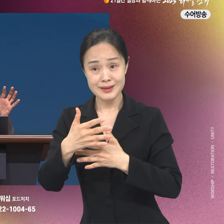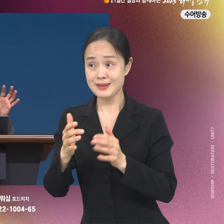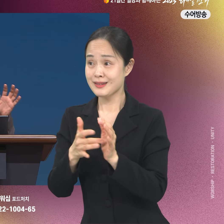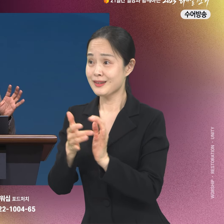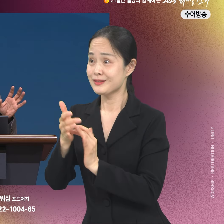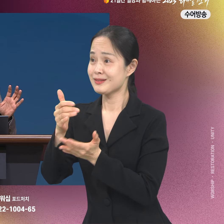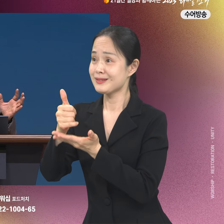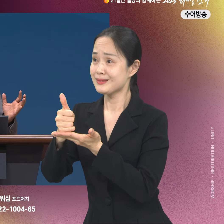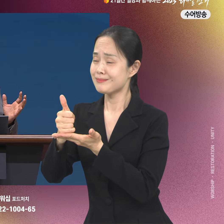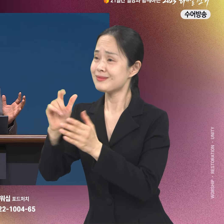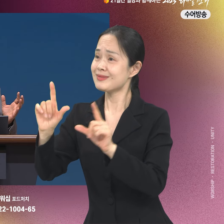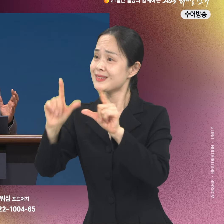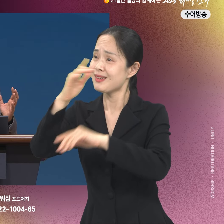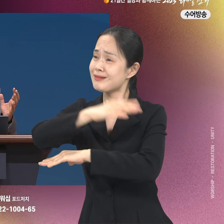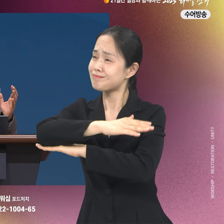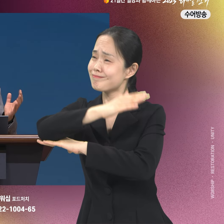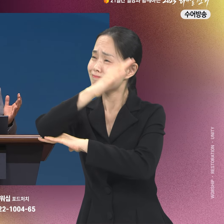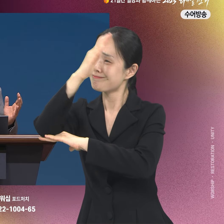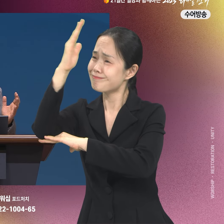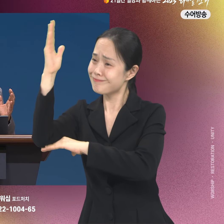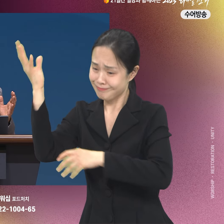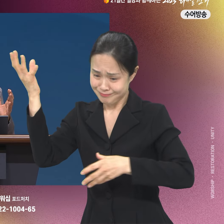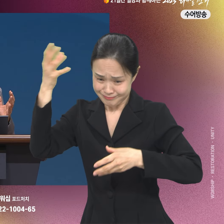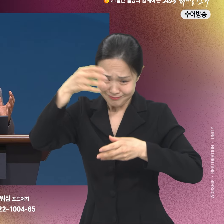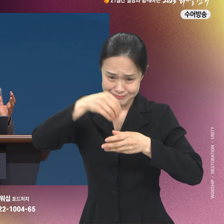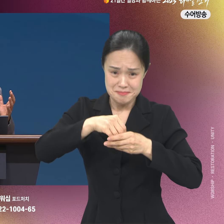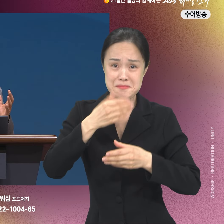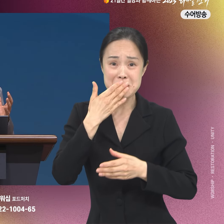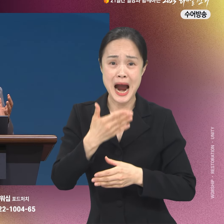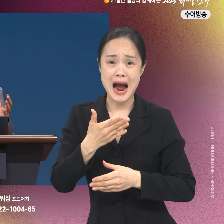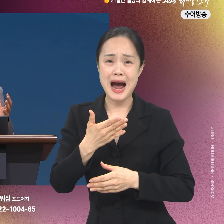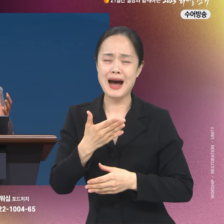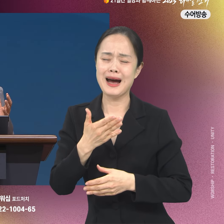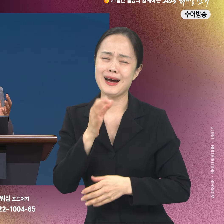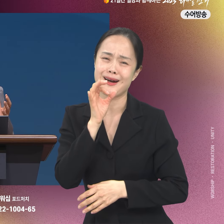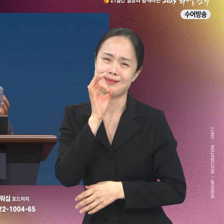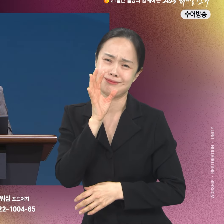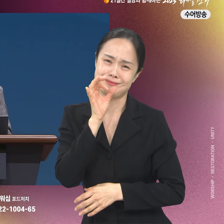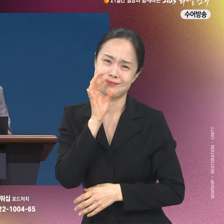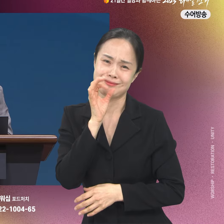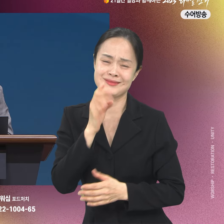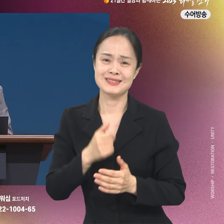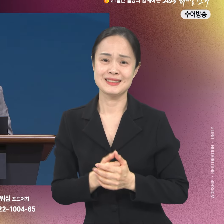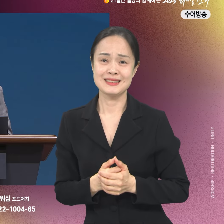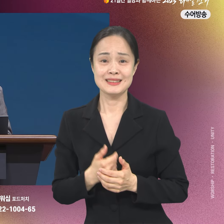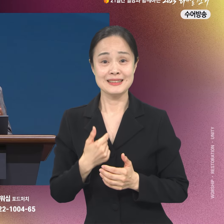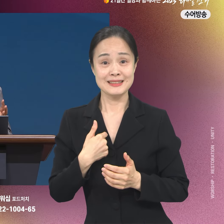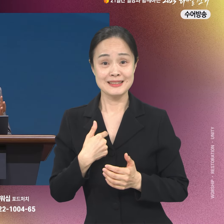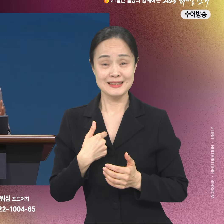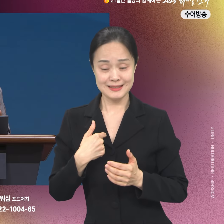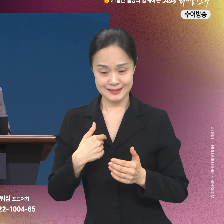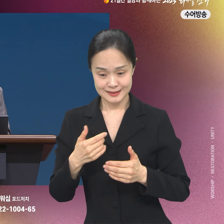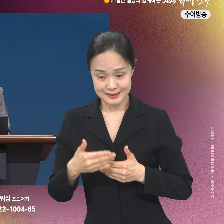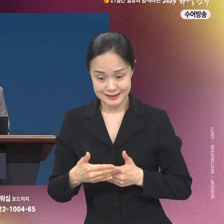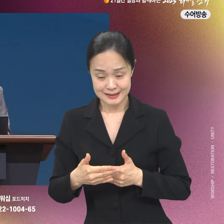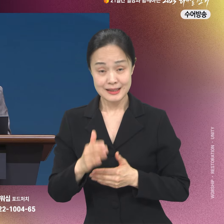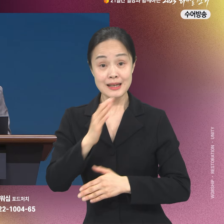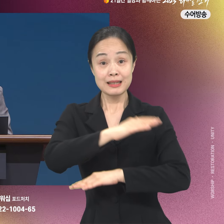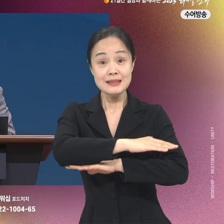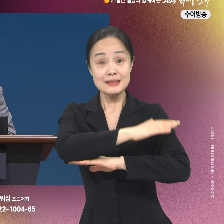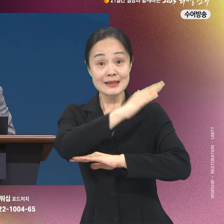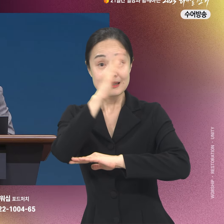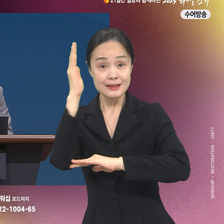만약에 이제 예수님 이야기를 제가 탄생부터 부활까지를 다 다루자라는 마음이었는데요. 그거를 성경에